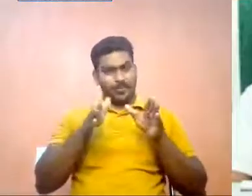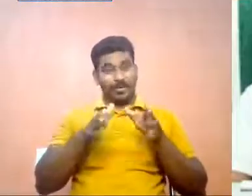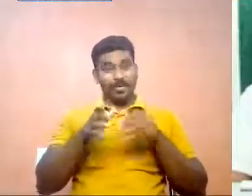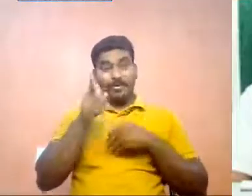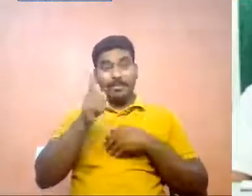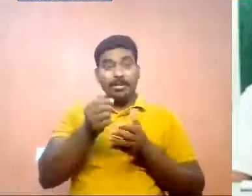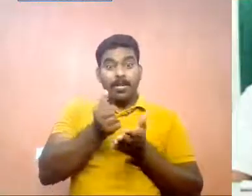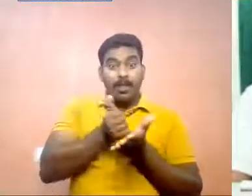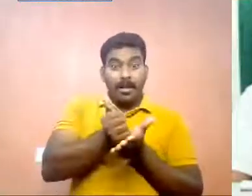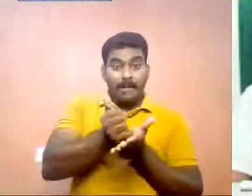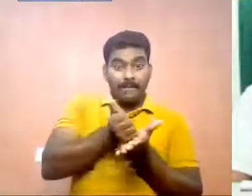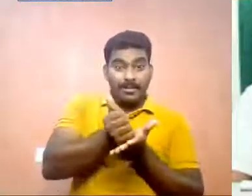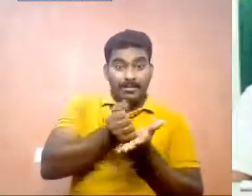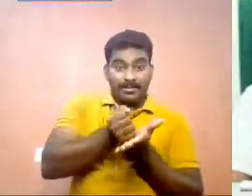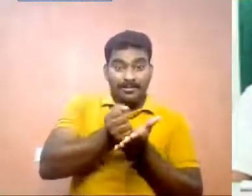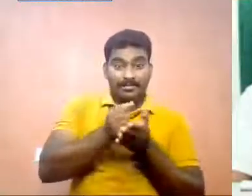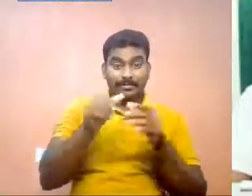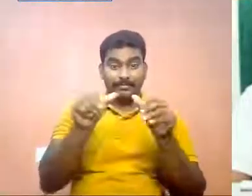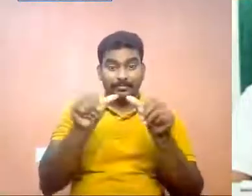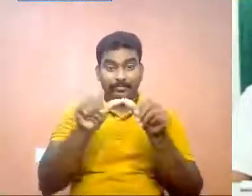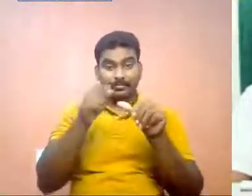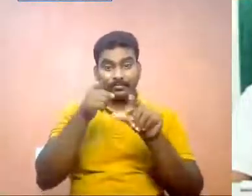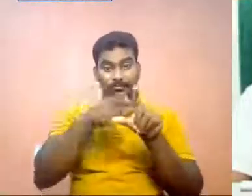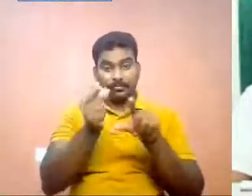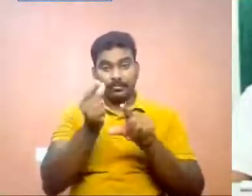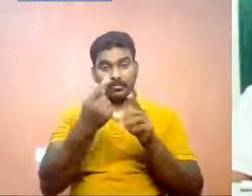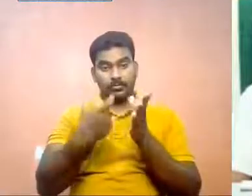ആയുർവേദ മരുന്ന് വിൽപ്പനശാലകൾ